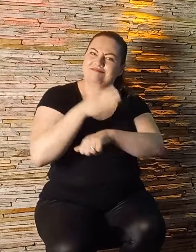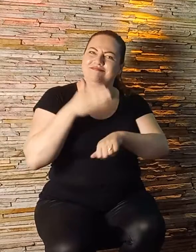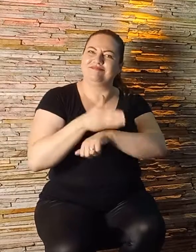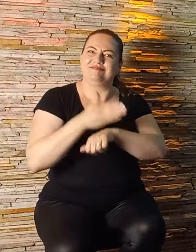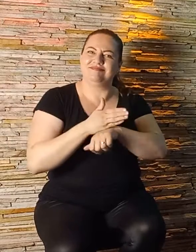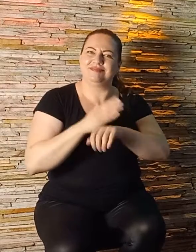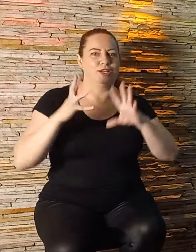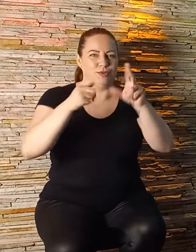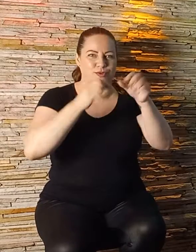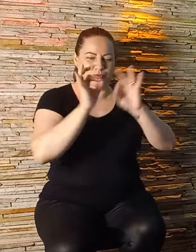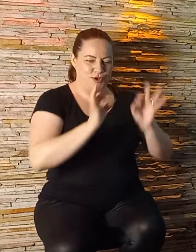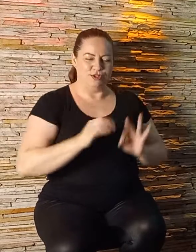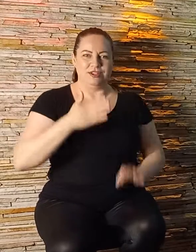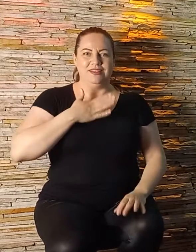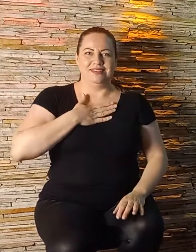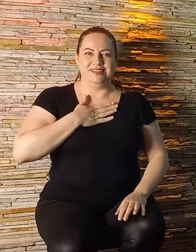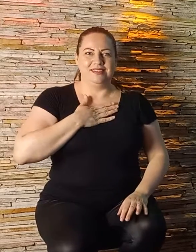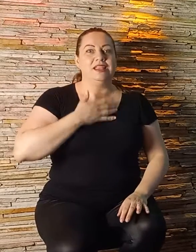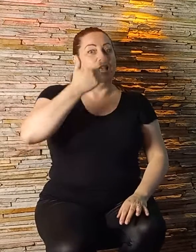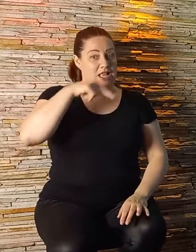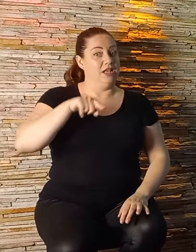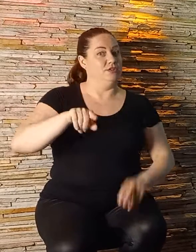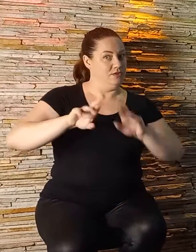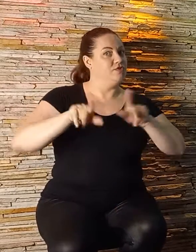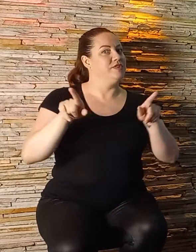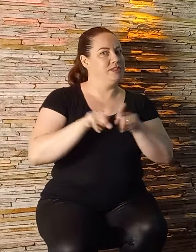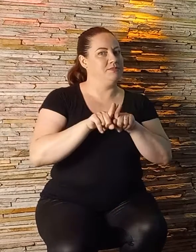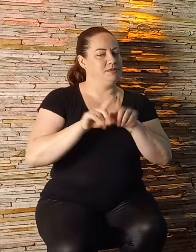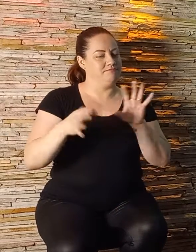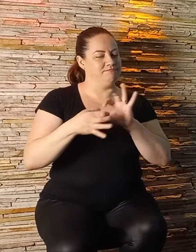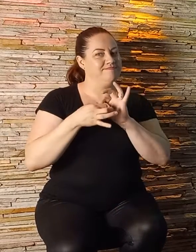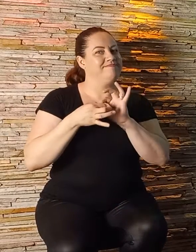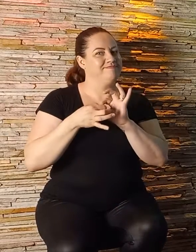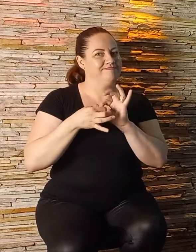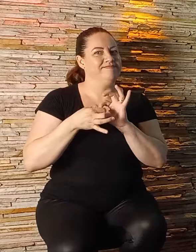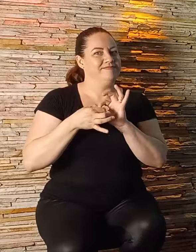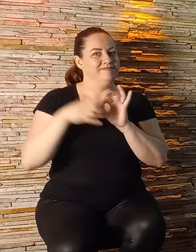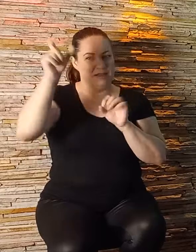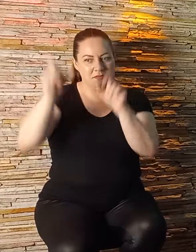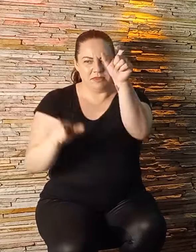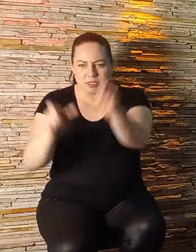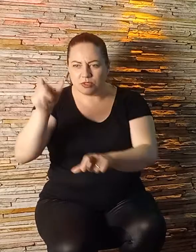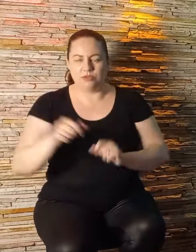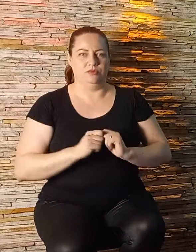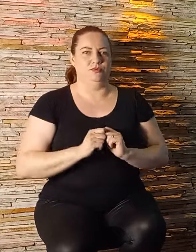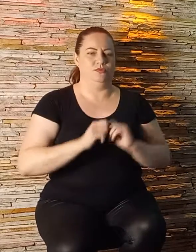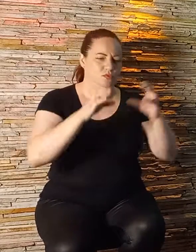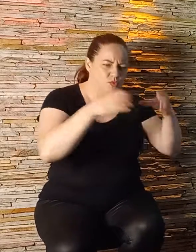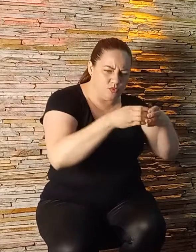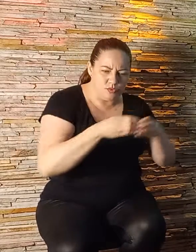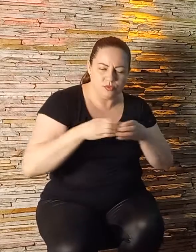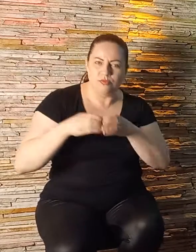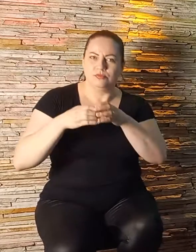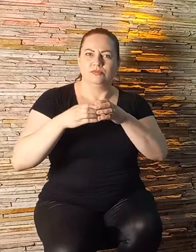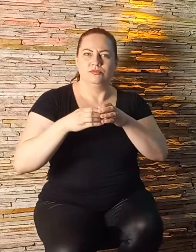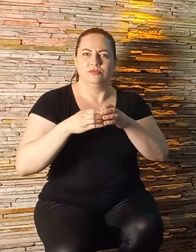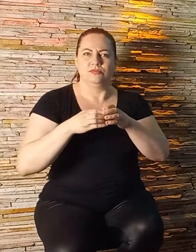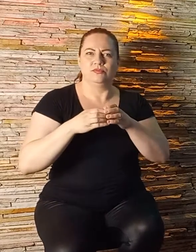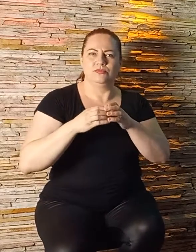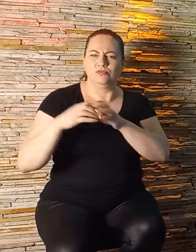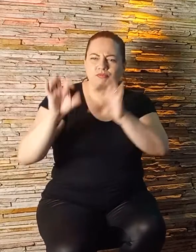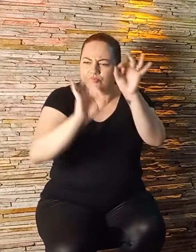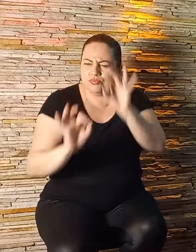em todos os meus projetos também eu acho que isso também faz toda a diferença a união gente das pessoas dos grupos da